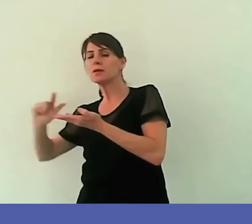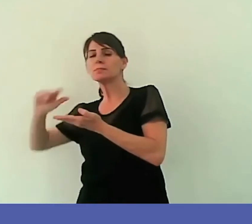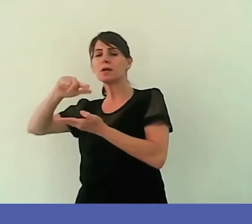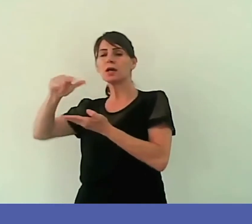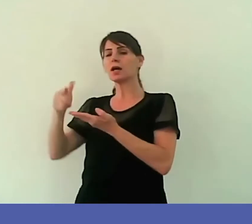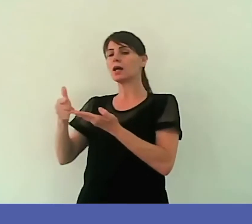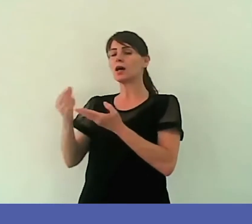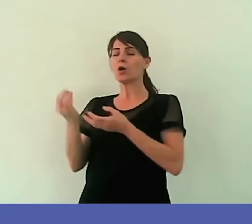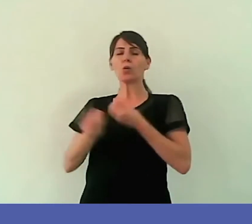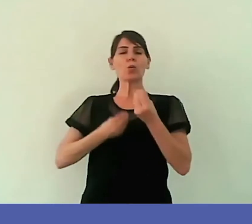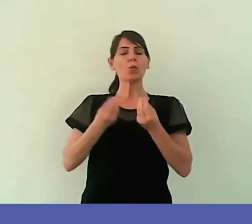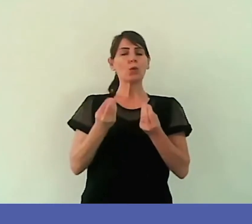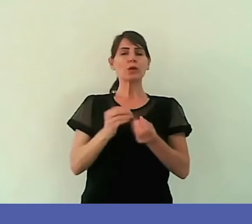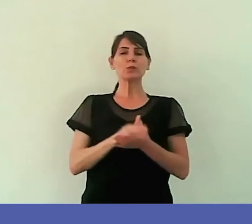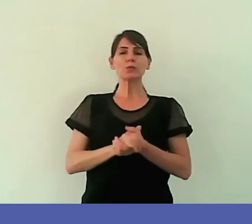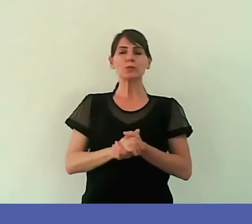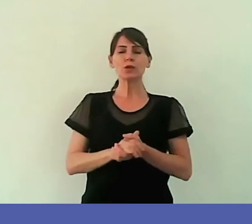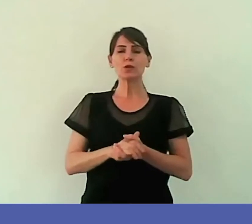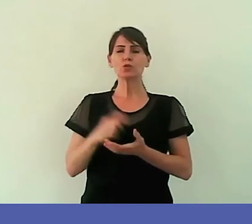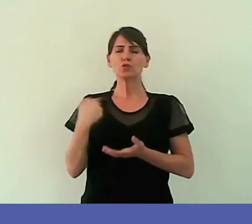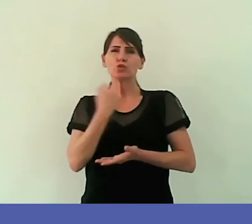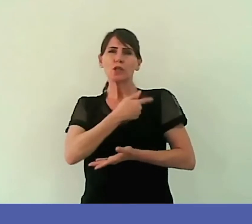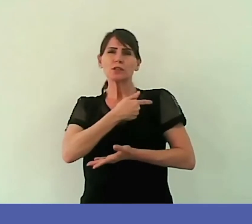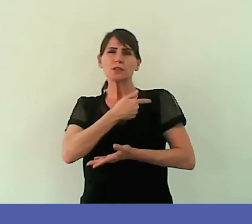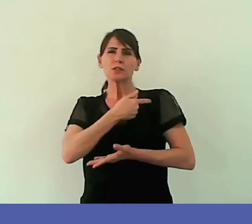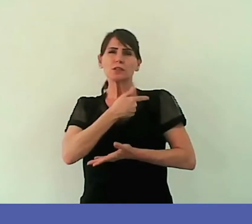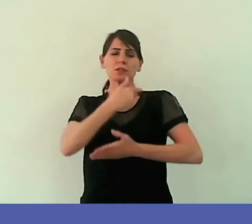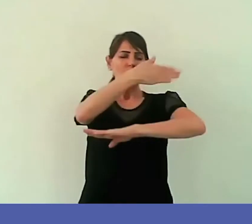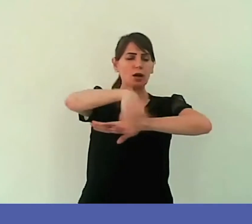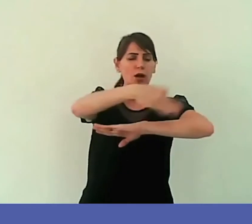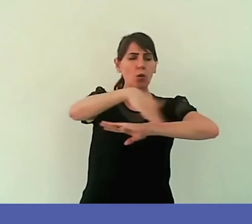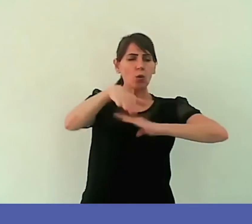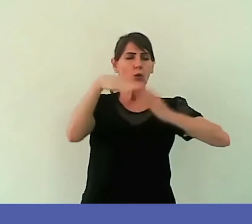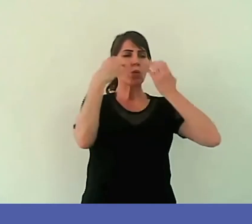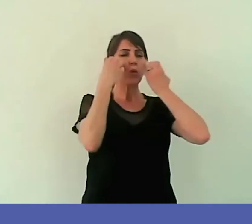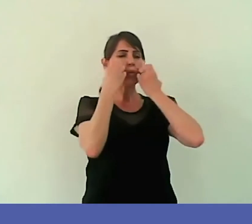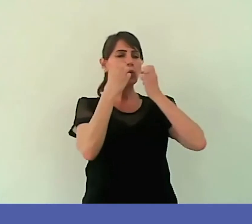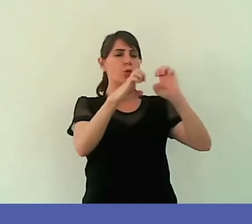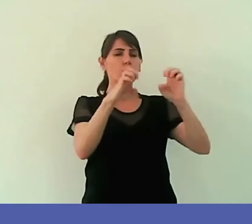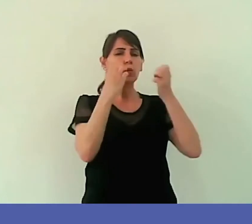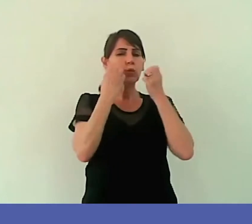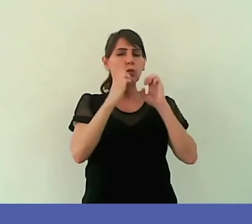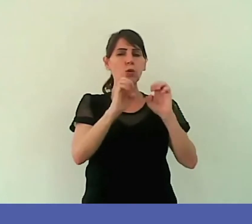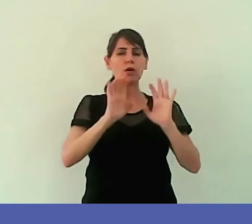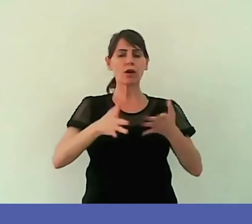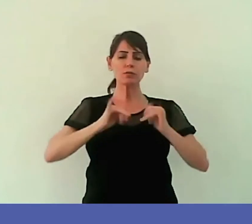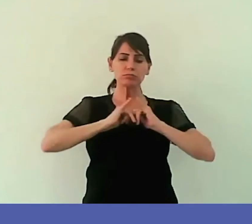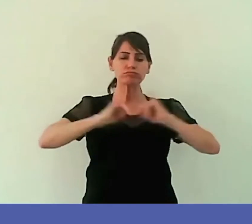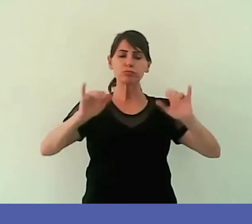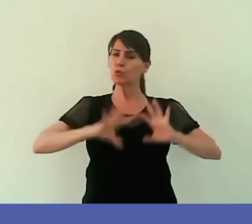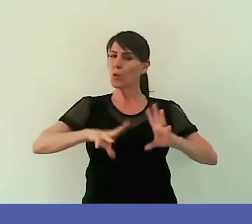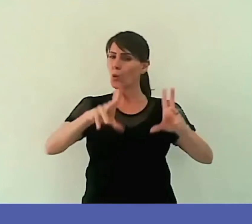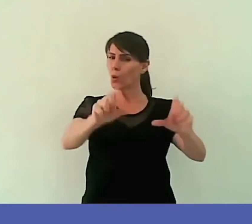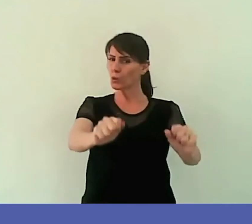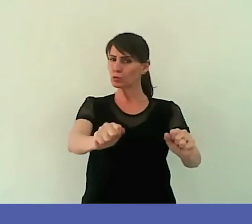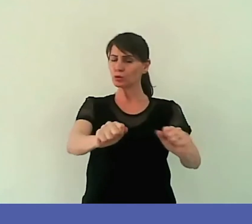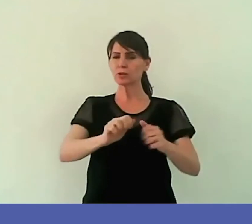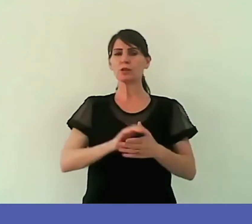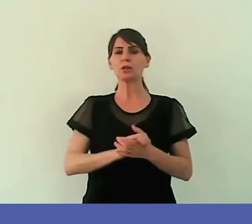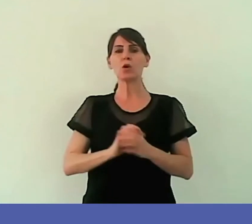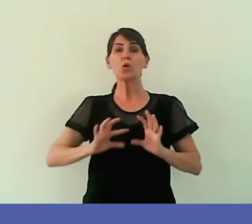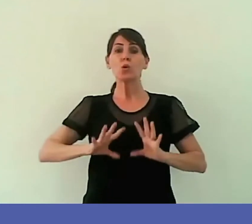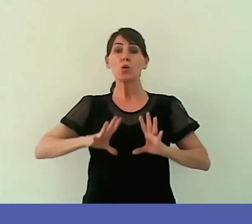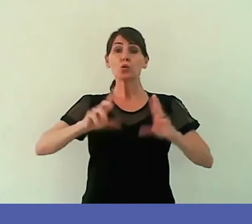eu falo que quando nós saímos para pregar o evangelho, agora eu falo para todos, não somente os colportores. Todos